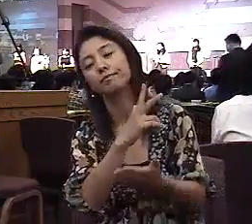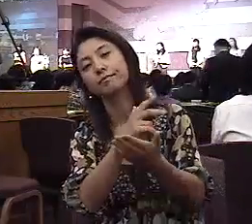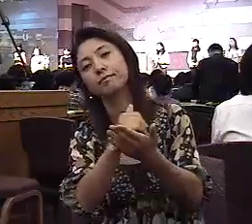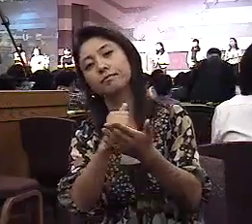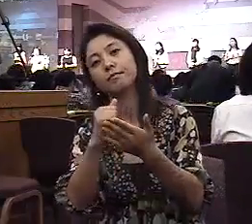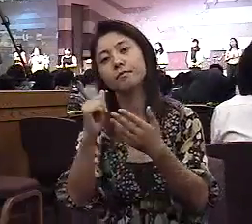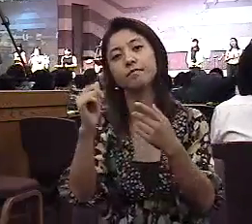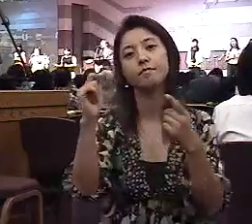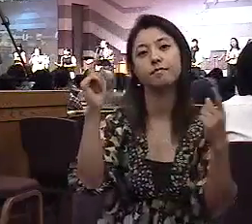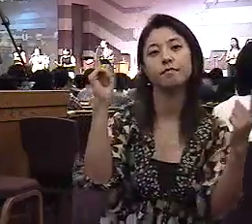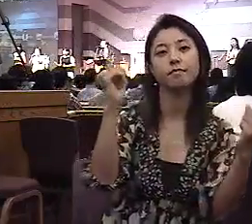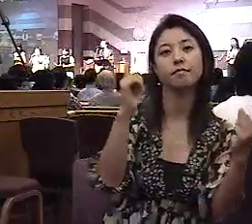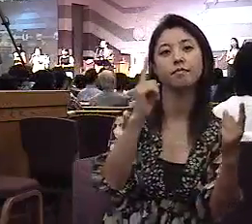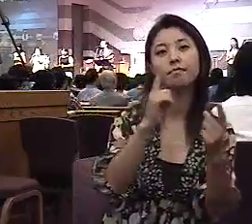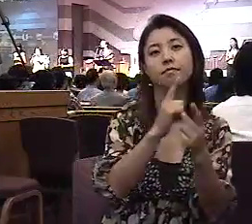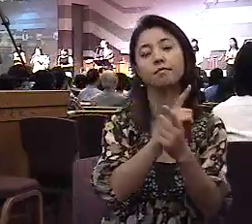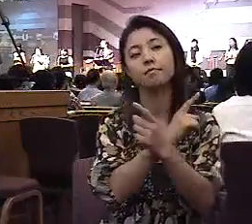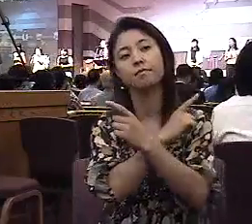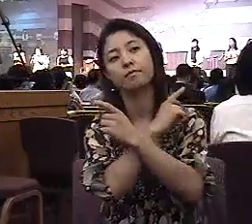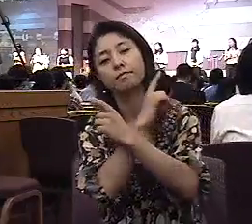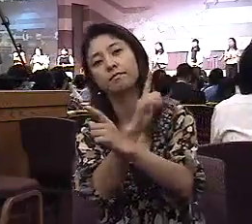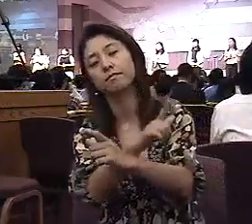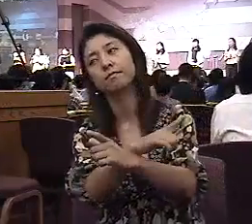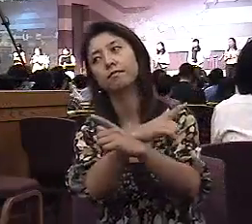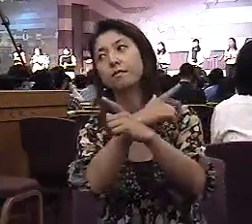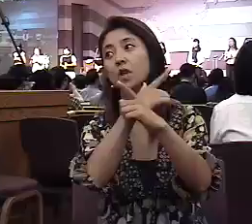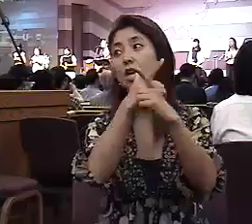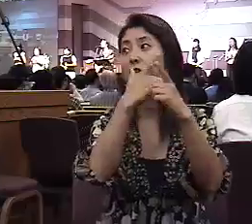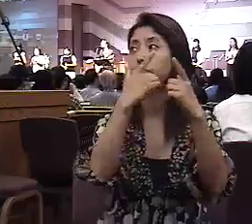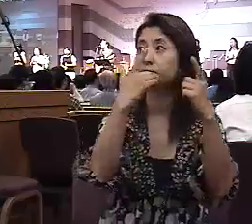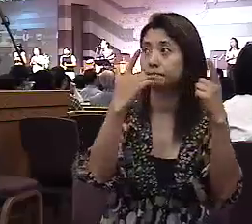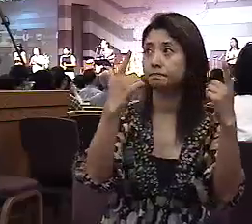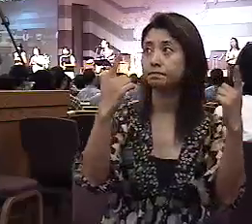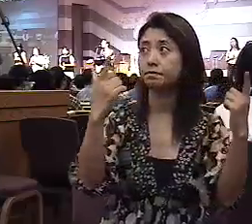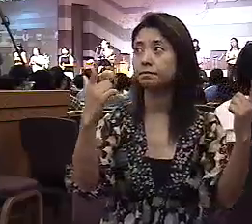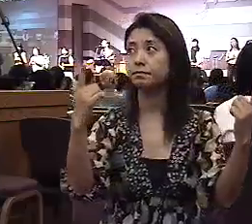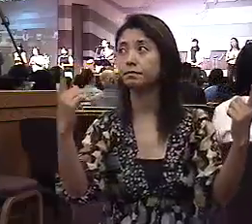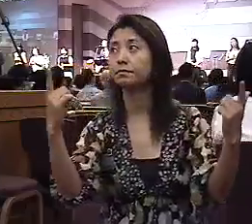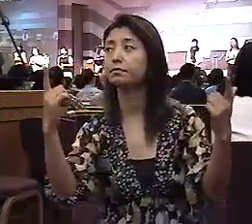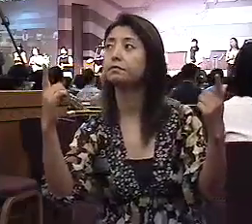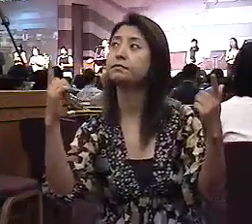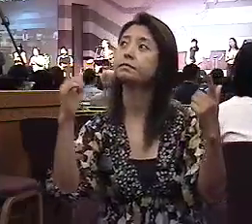무엇과도 주님을 바꾸지 않으리.